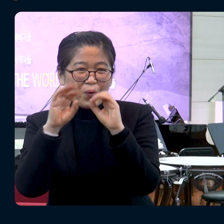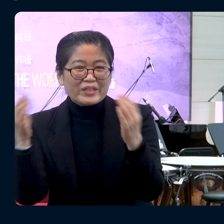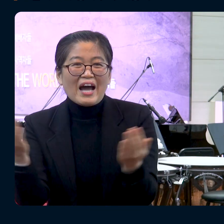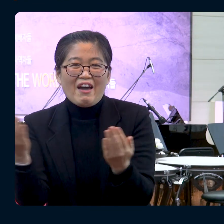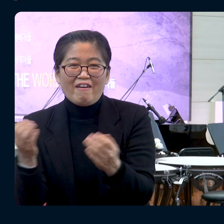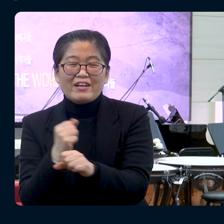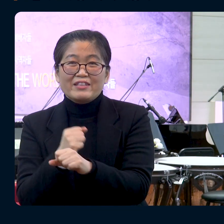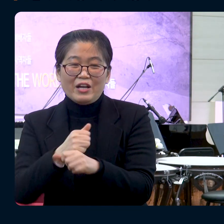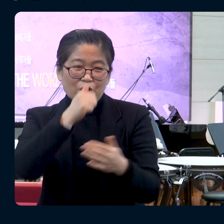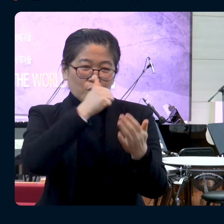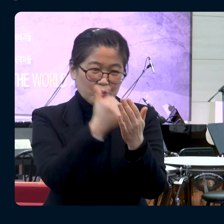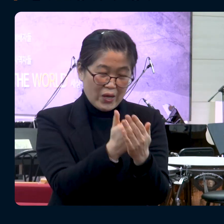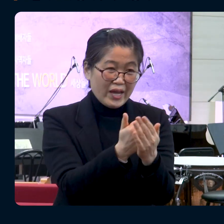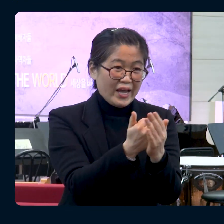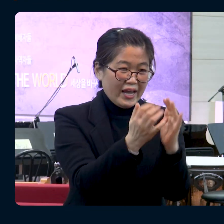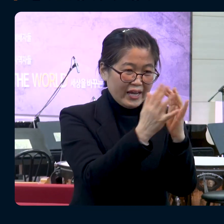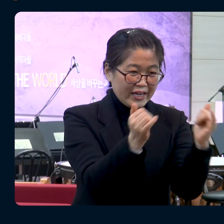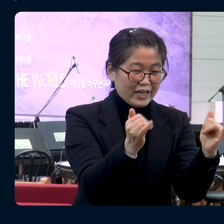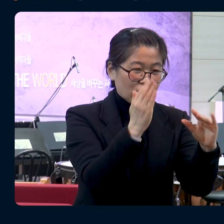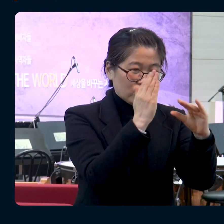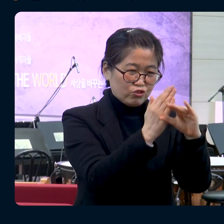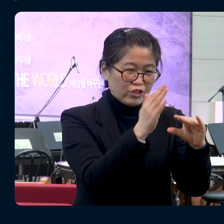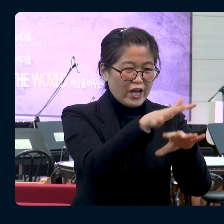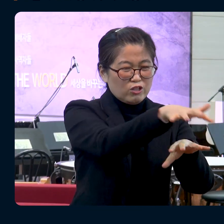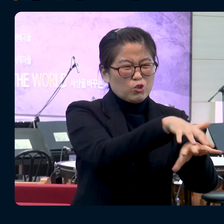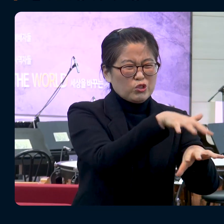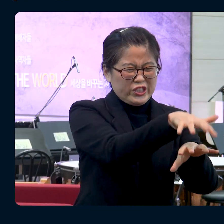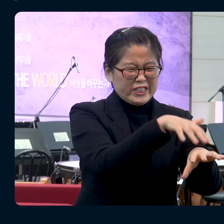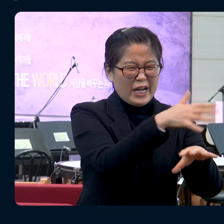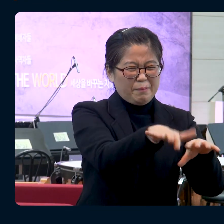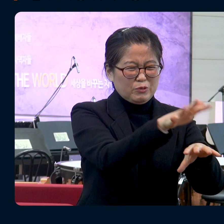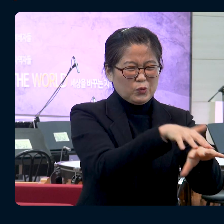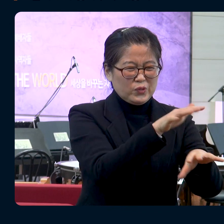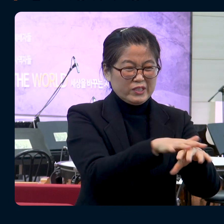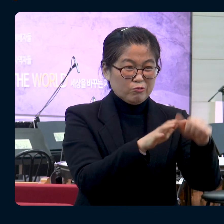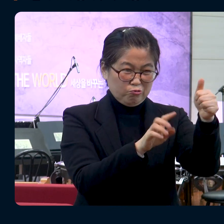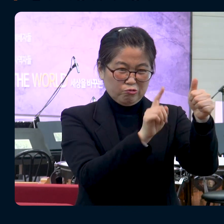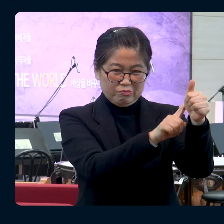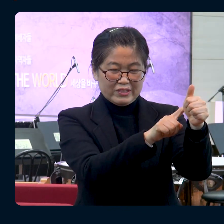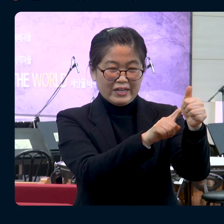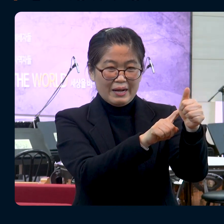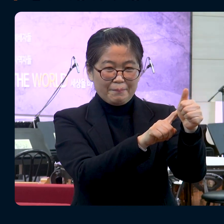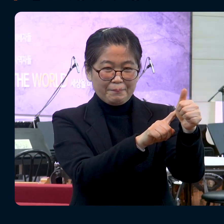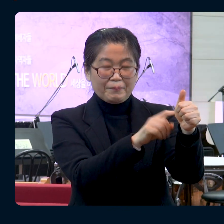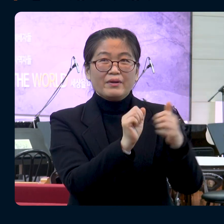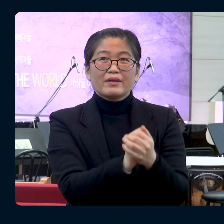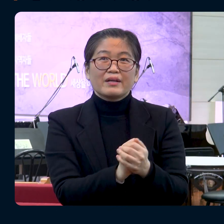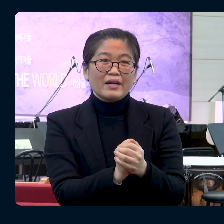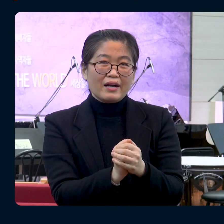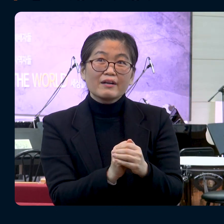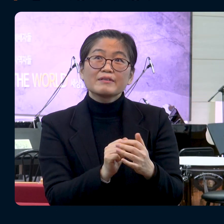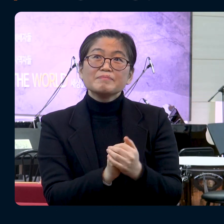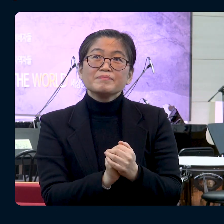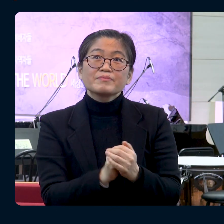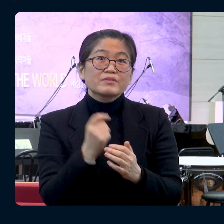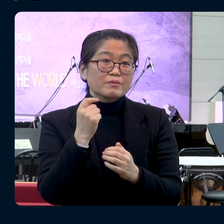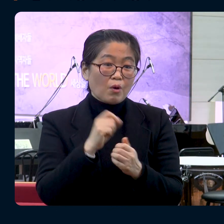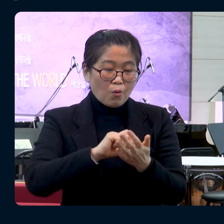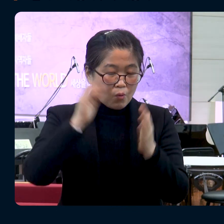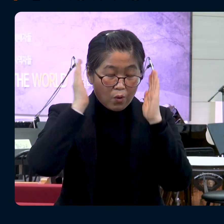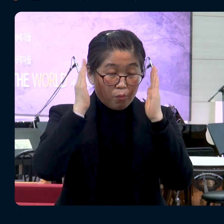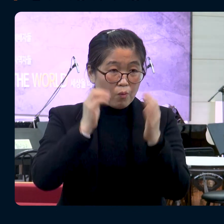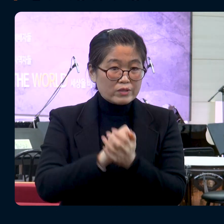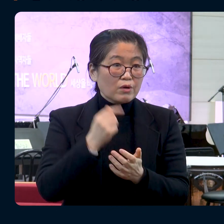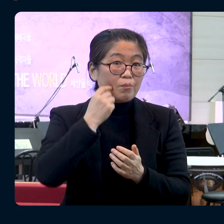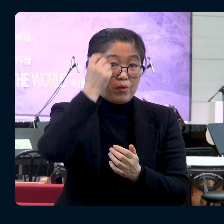안에 있는 죄수 중에 한 사람, 밖에서 조직의 보수 좀 했던 사람인데 이 사람이 예수 믿었어요. 그리고 통신으로 신학도 하고